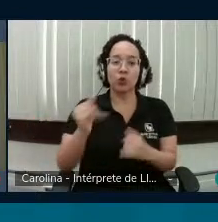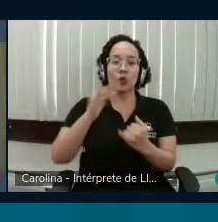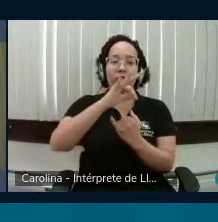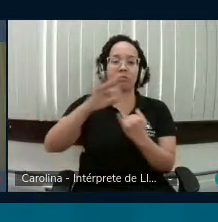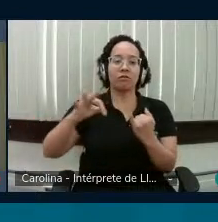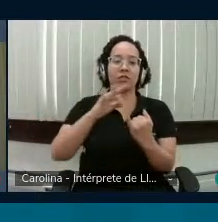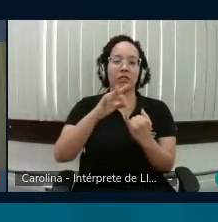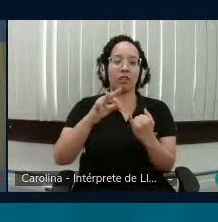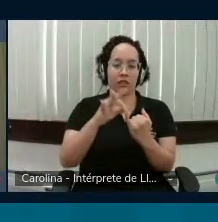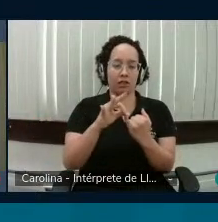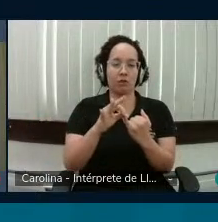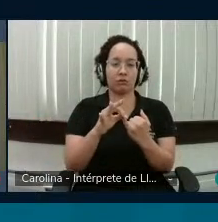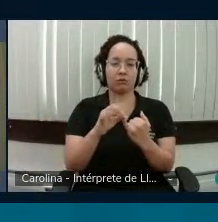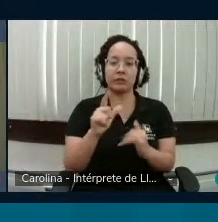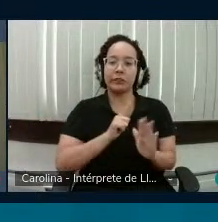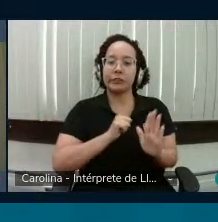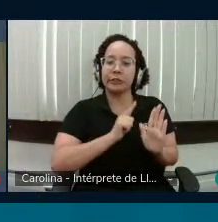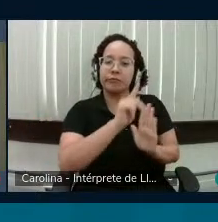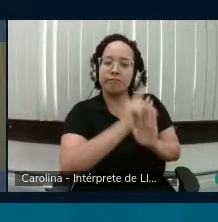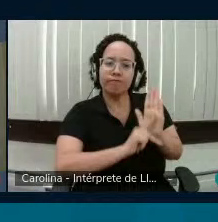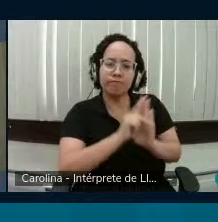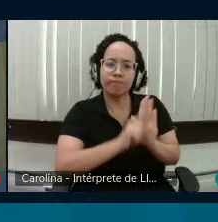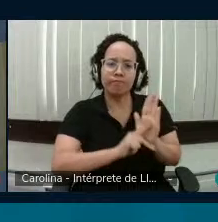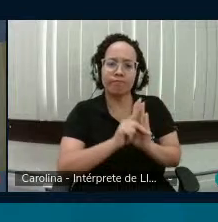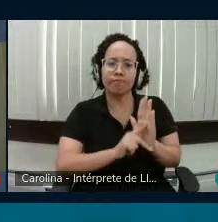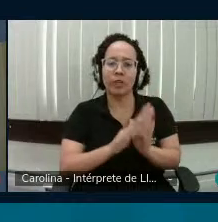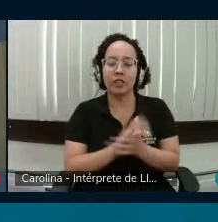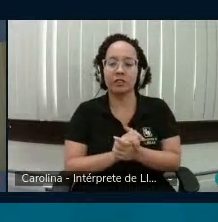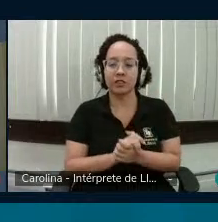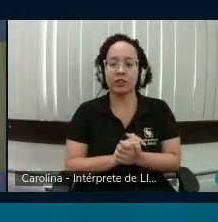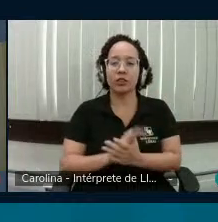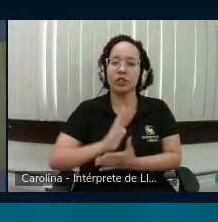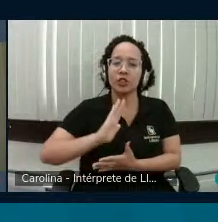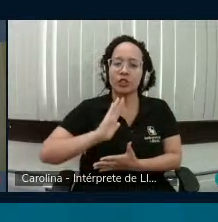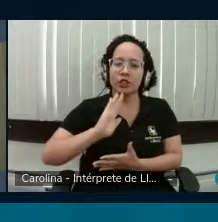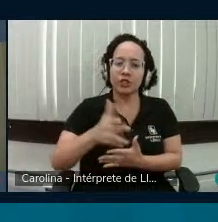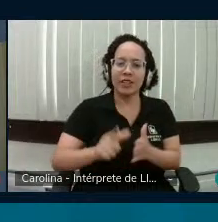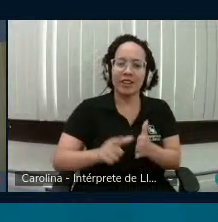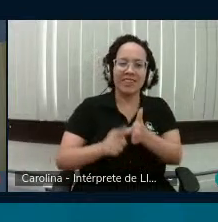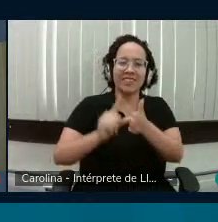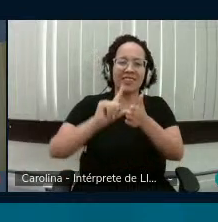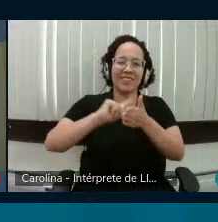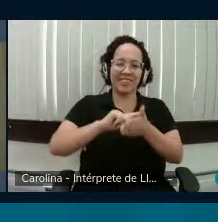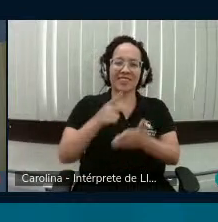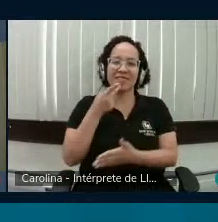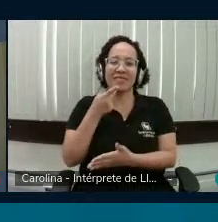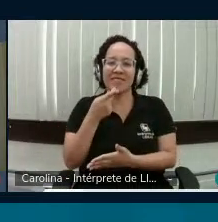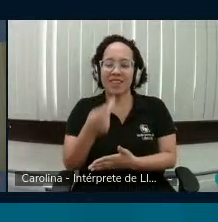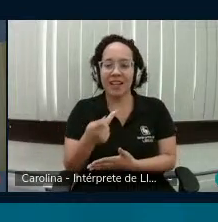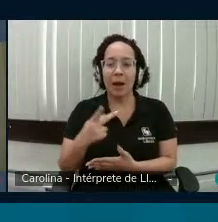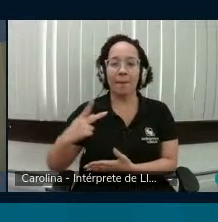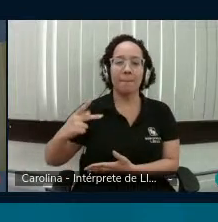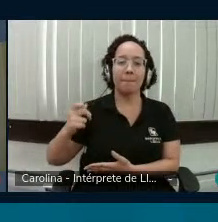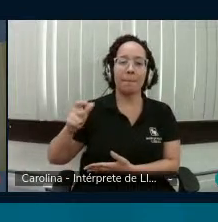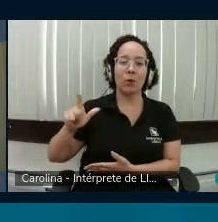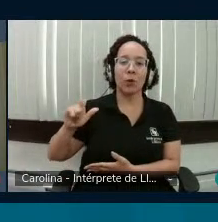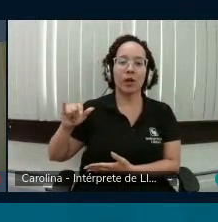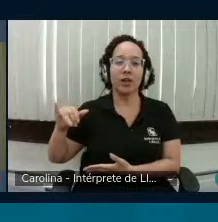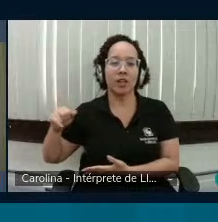ter um programa em rede, como esses números já citados aqui por todos os nossos, né, tanto a Poliana, a professora